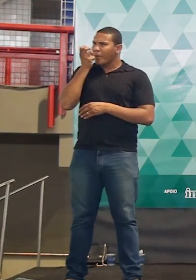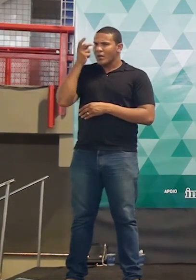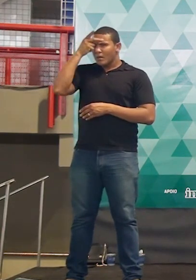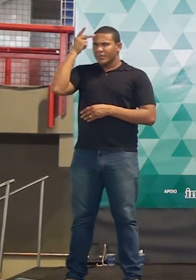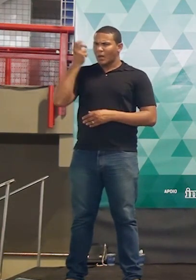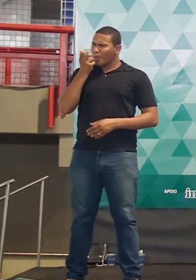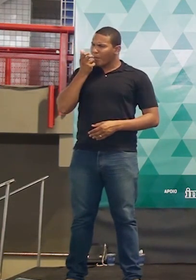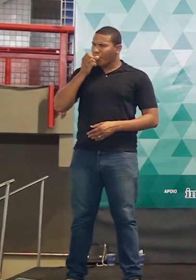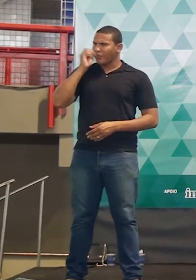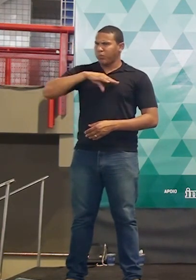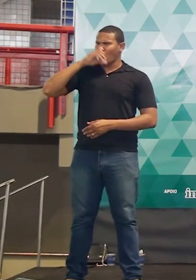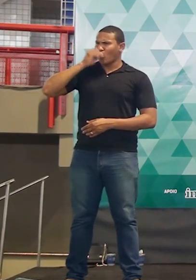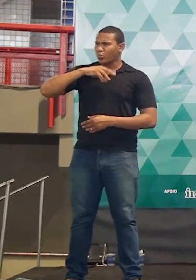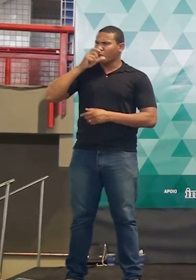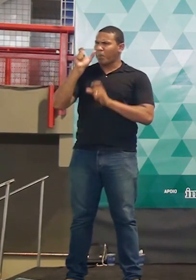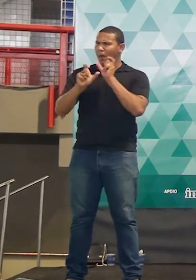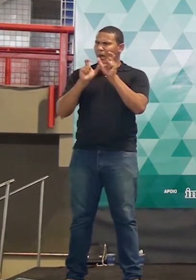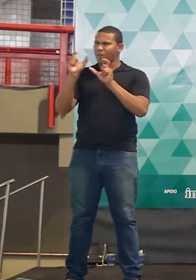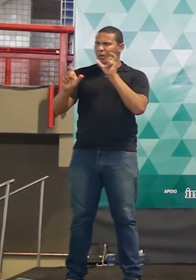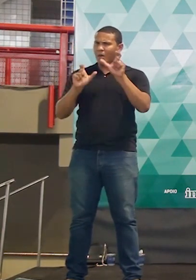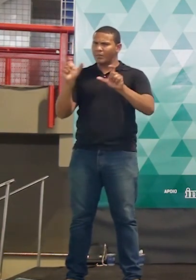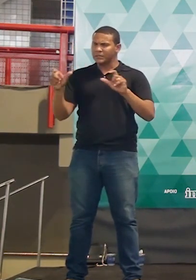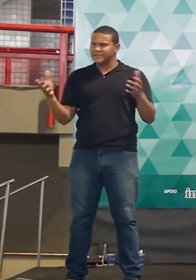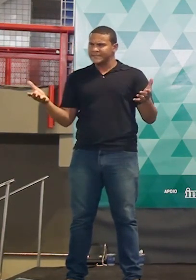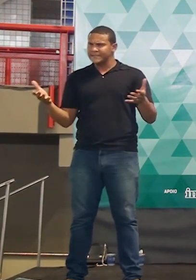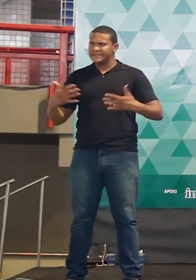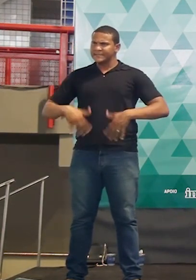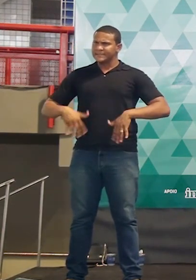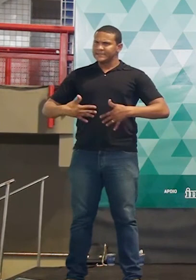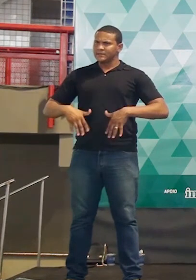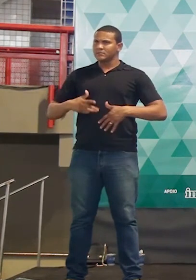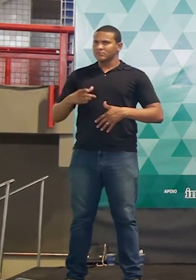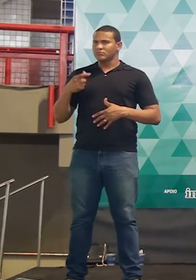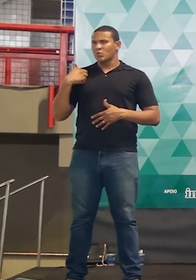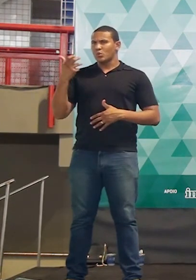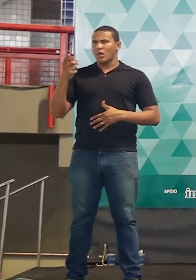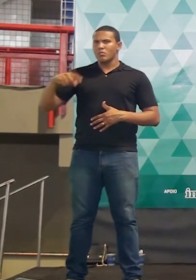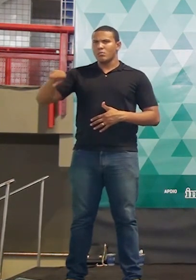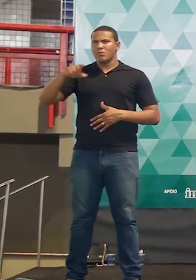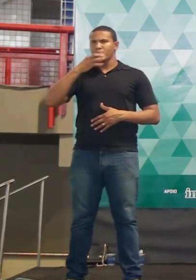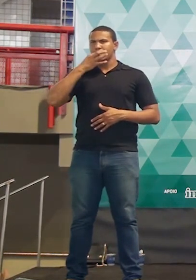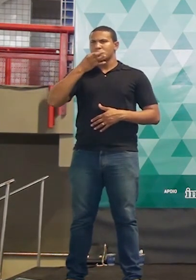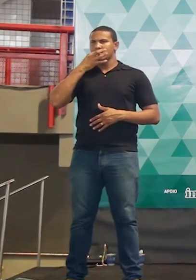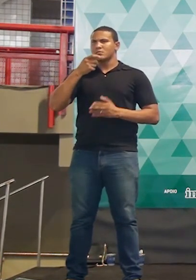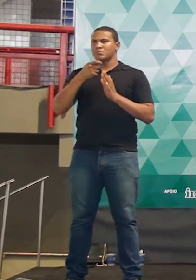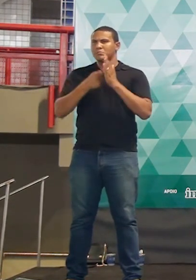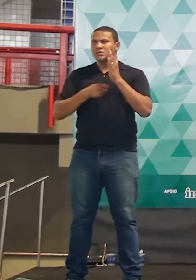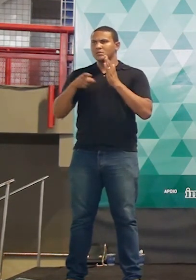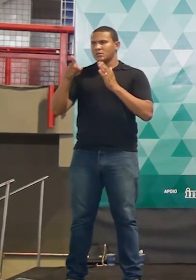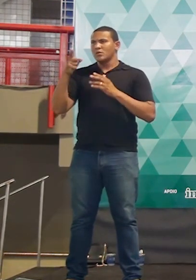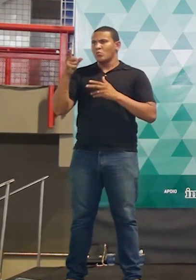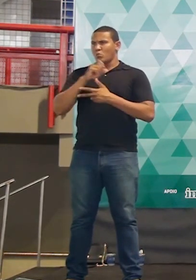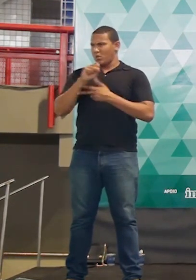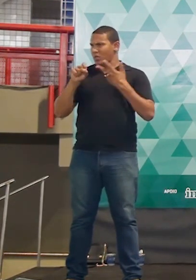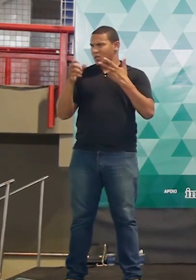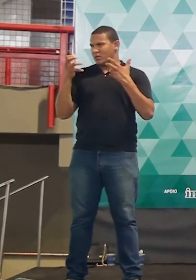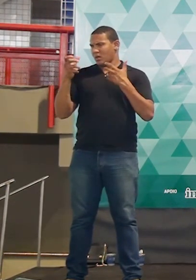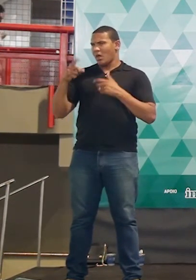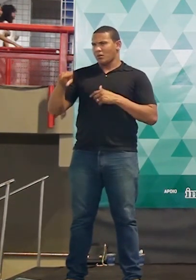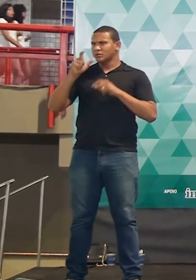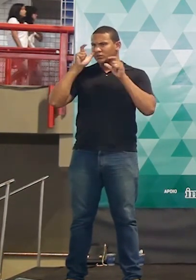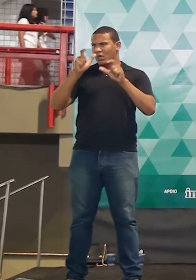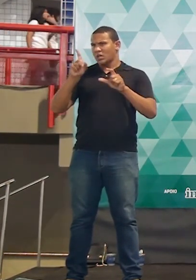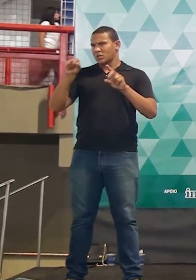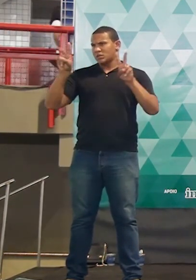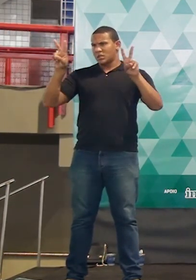toca o terror. Então eu quero ouvir a opinião de vocês. O Enem tem interesse desse tema. Qual é ou